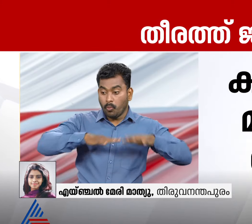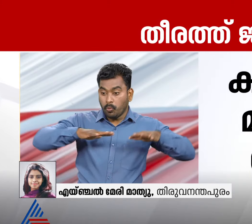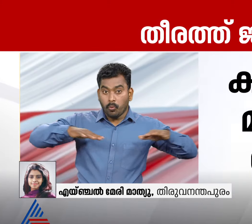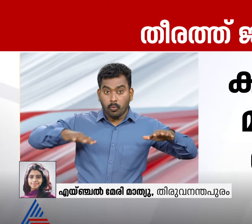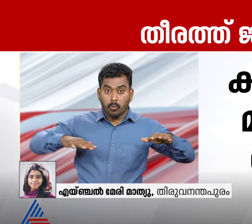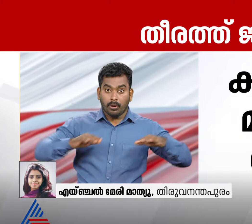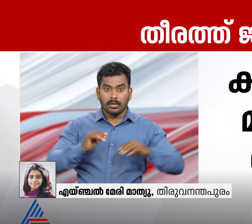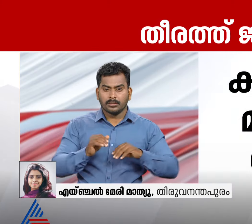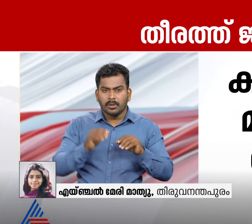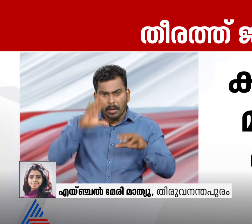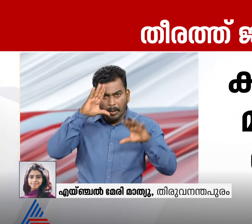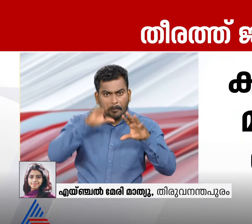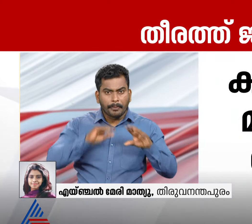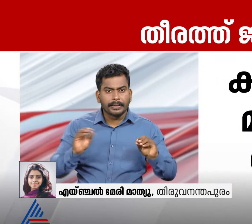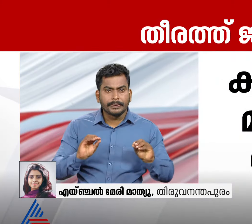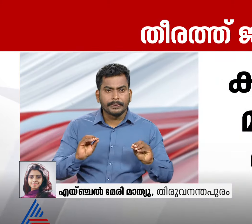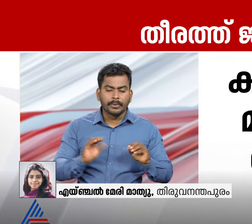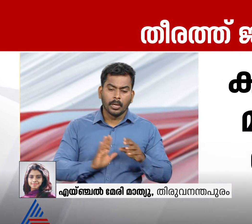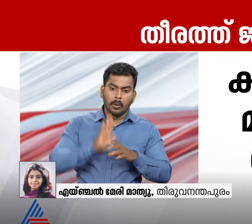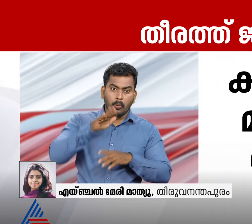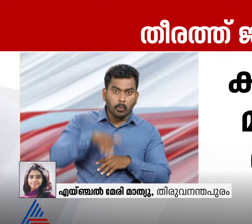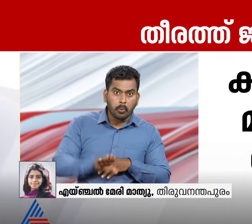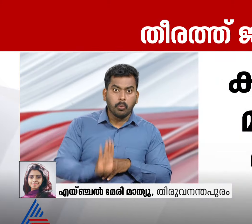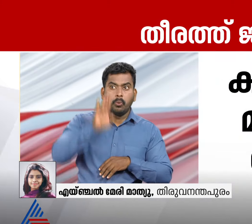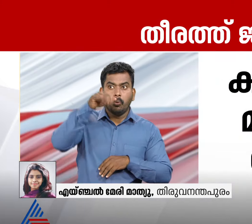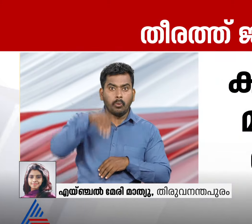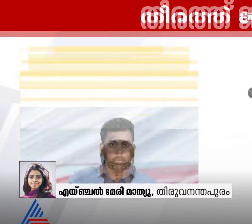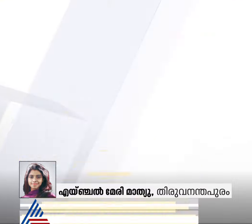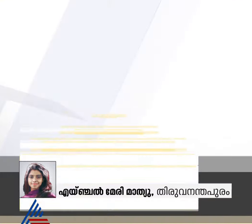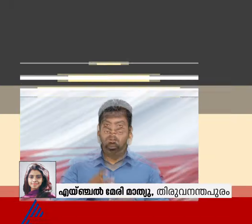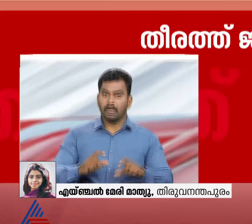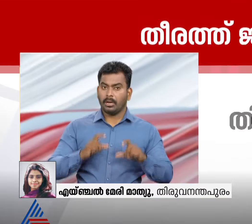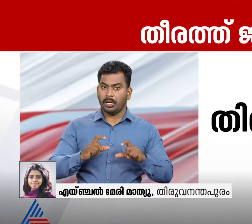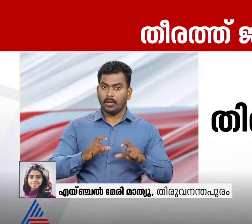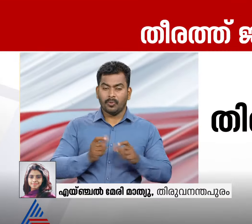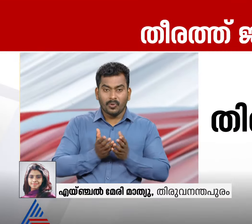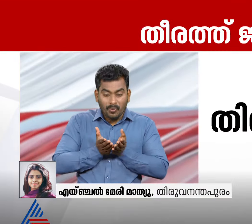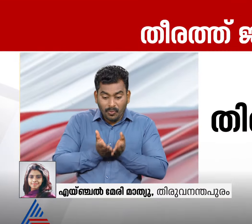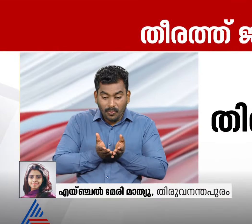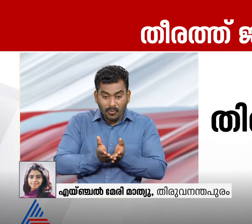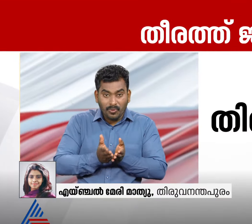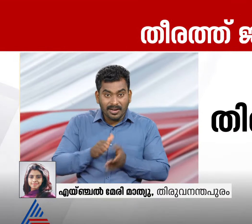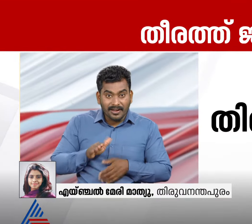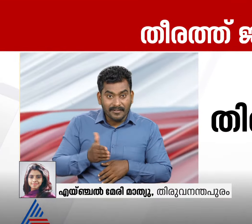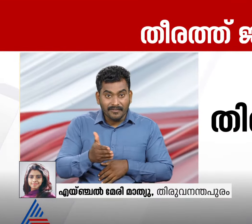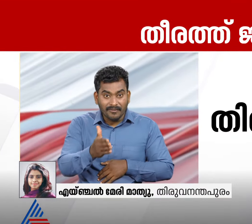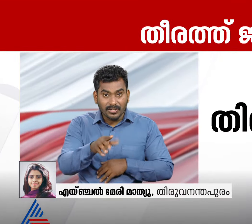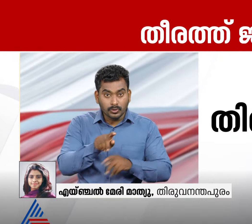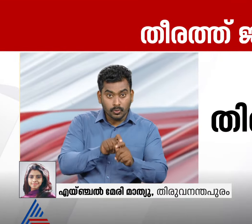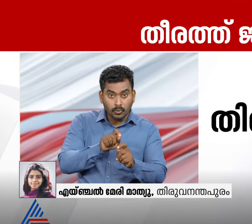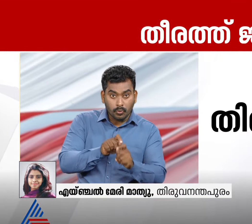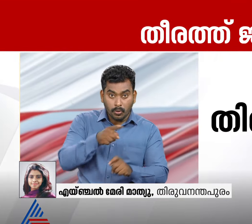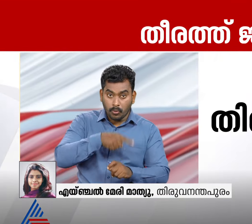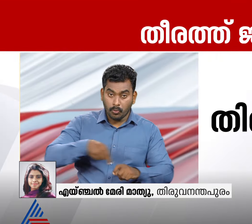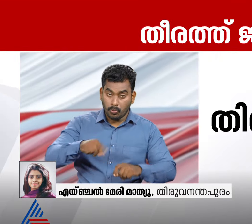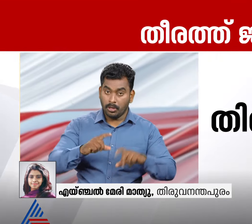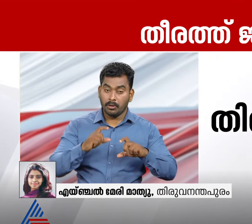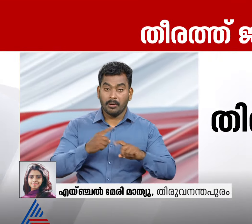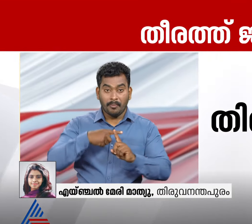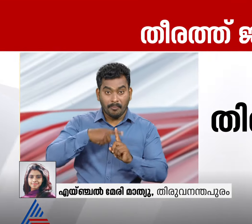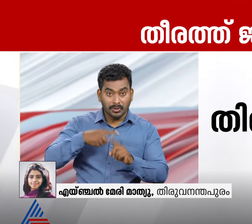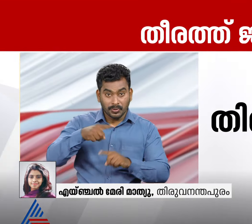ഇൻക്വയറീസ് മുന്നറിയിപ്പ് നൽകിയിരിക്കുന്നത്. 1.5 മീറ്റർ വരെ ഉയരത്തിലുള്ള തിരമാലകൾക്കാണ് സാധ്യത. വേഗമേറിയ തിരമാലകൾക്ക് സാധ്യതയുണ്ട്. അതുകൊണ്ട് തന്നെ തീരദേശവാസികൾ